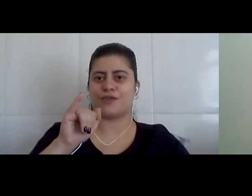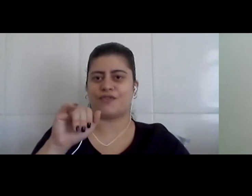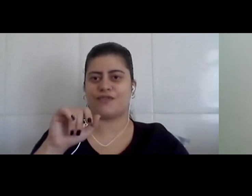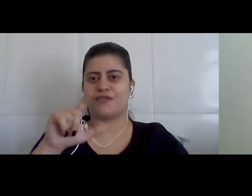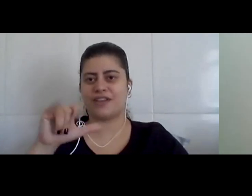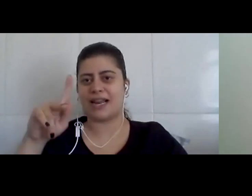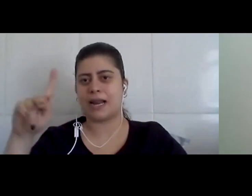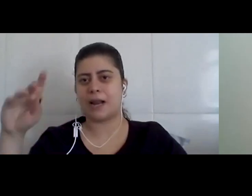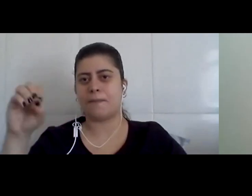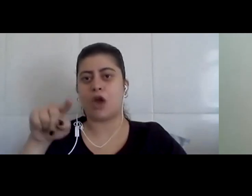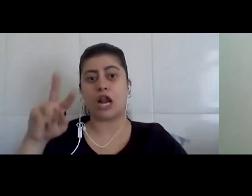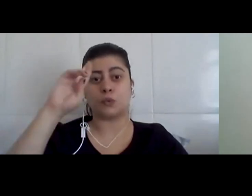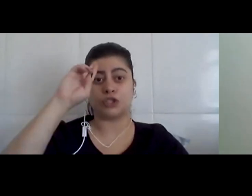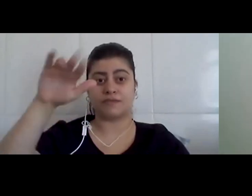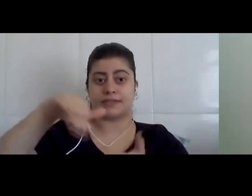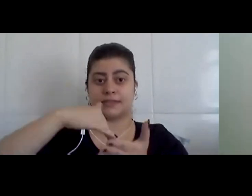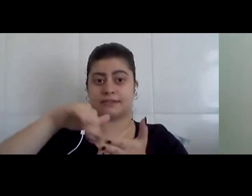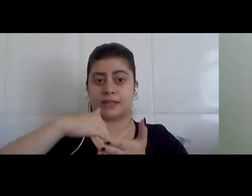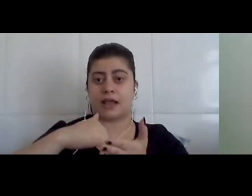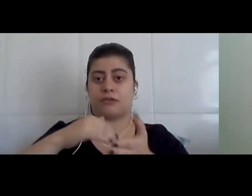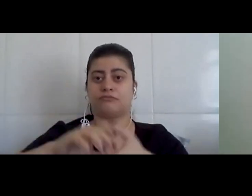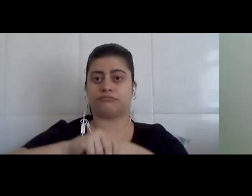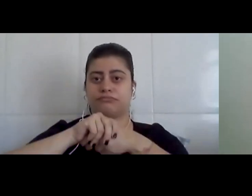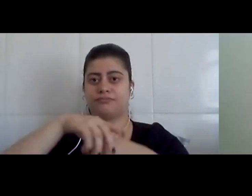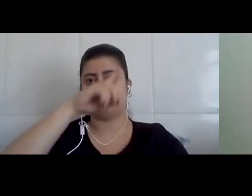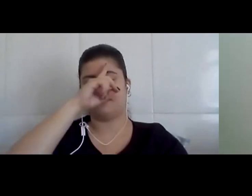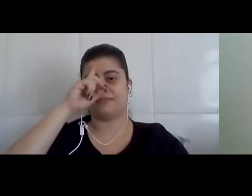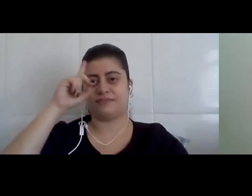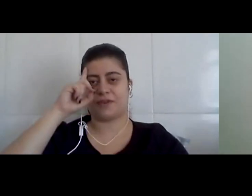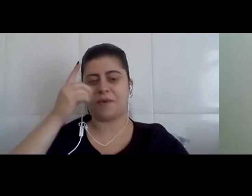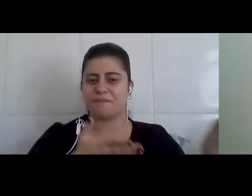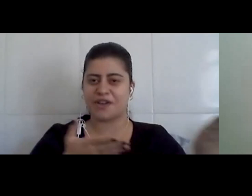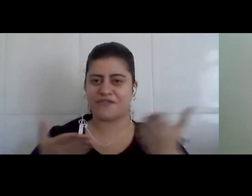sobre Políticas de Alimentação Urbana. Seja muito bem-vindo.